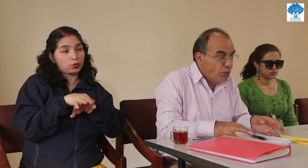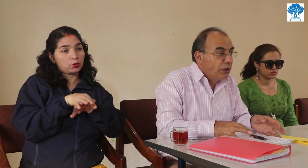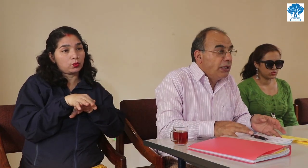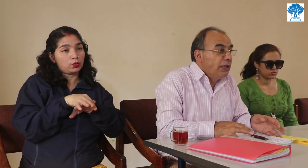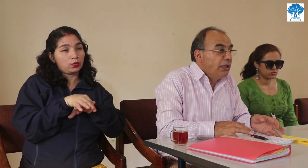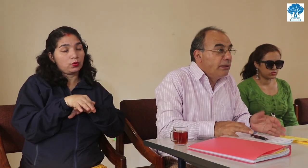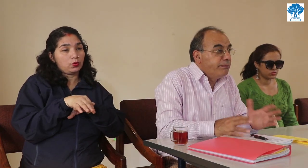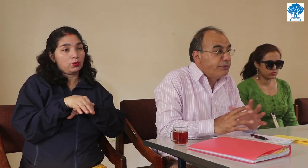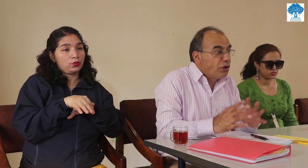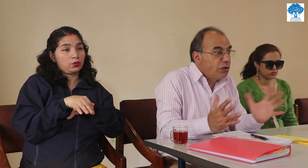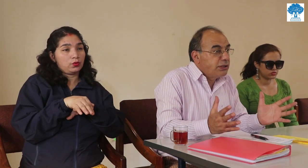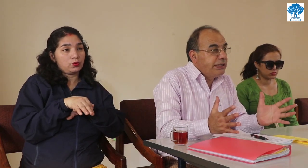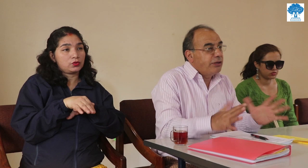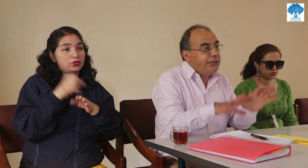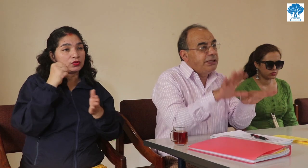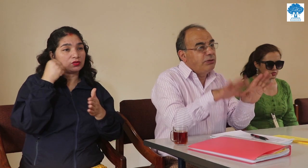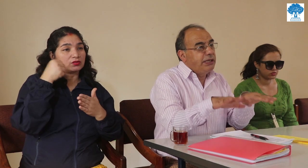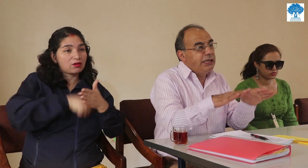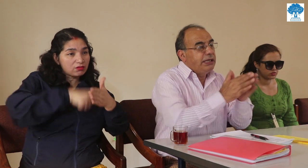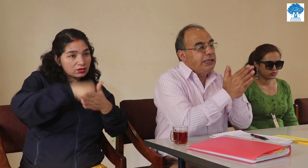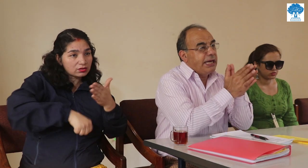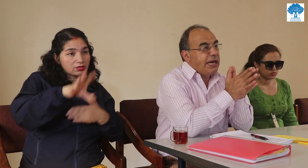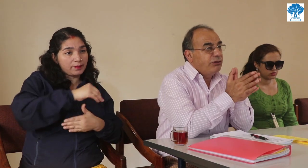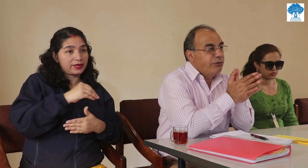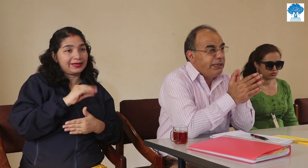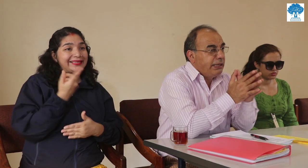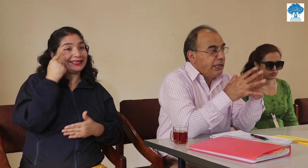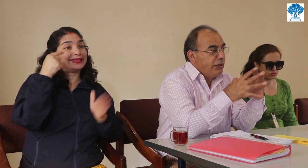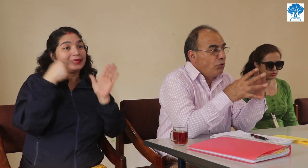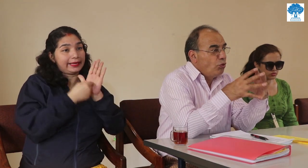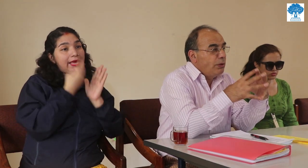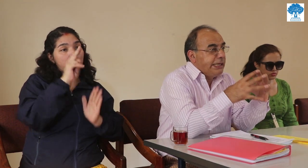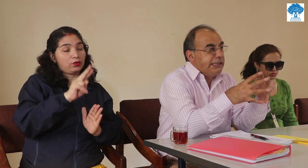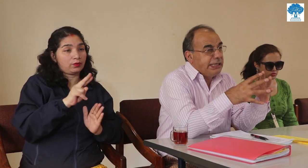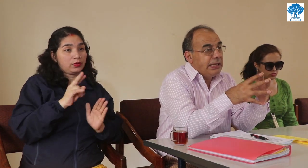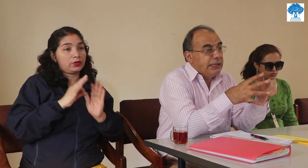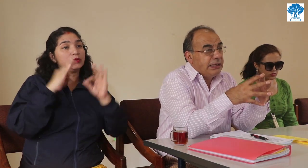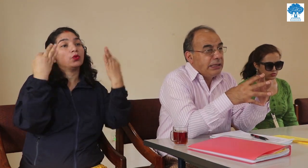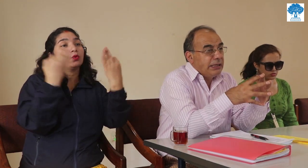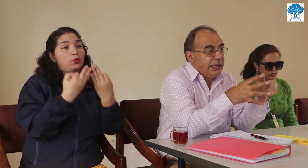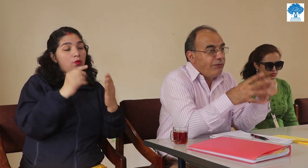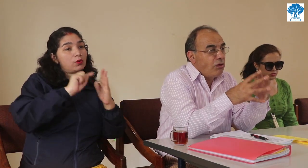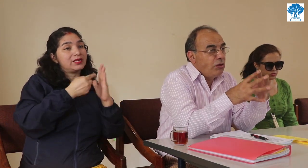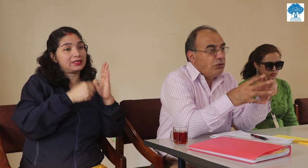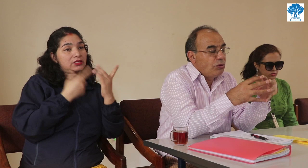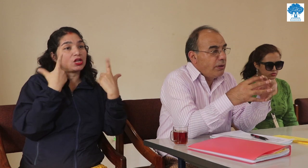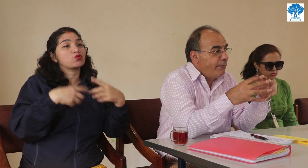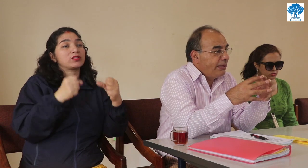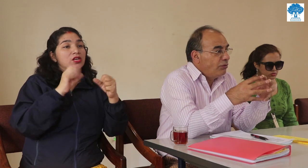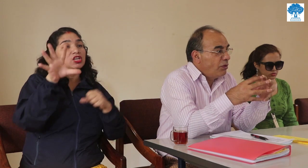यो सङ्घर्ष, यी सबै चिजहरूले के देखाइरहेको थियो भने यो ग्लोबल एजेन्डा हेल्थ फर